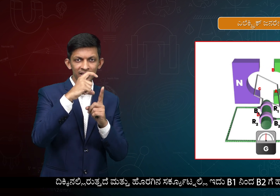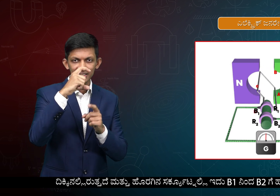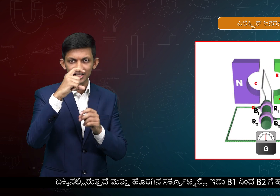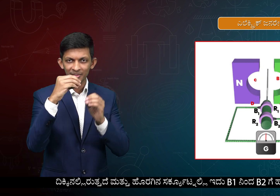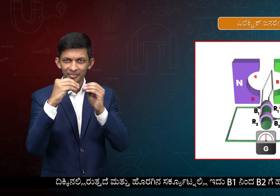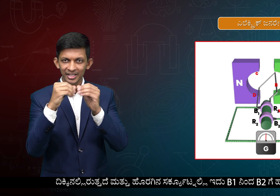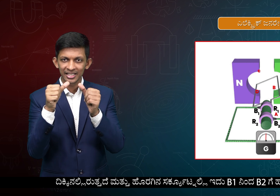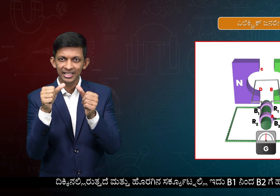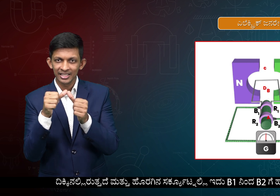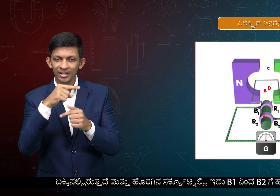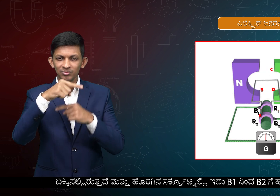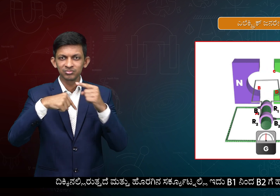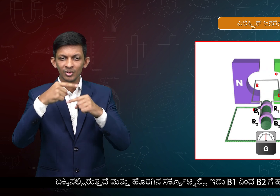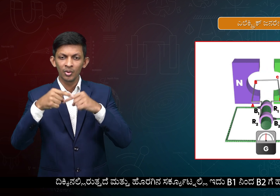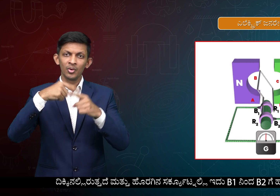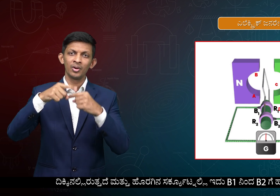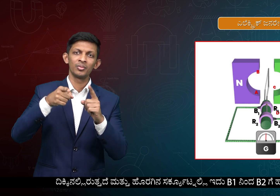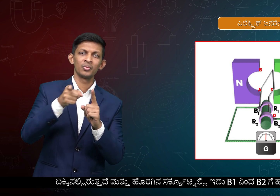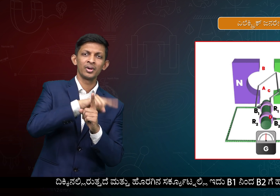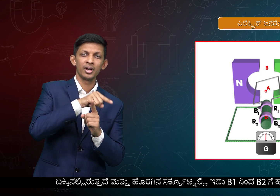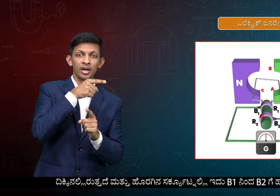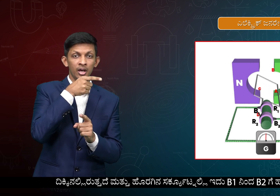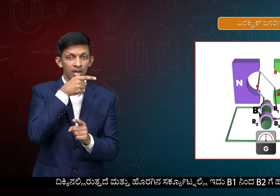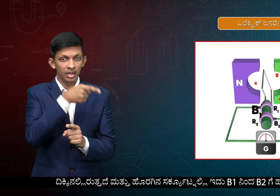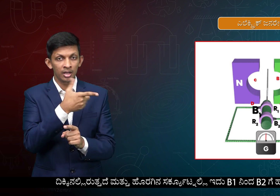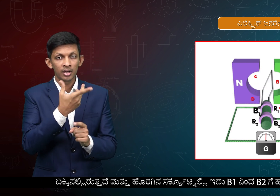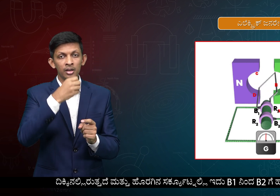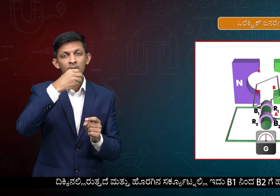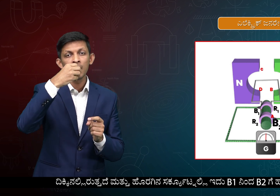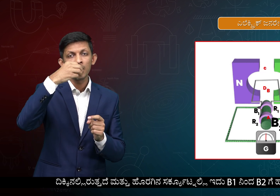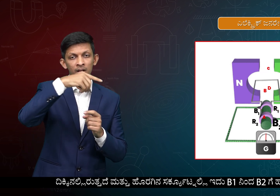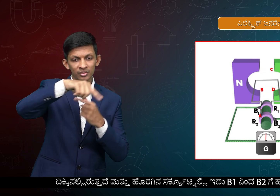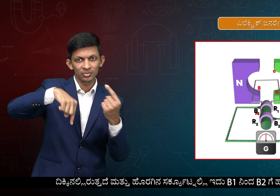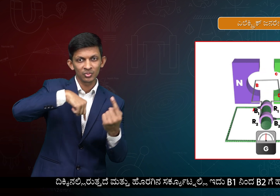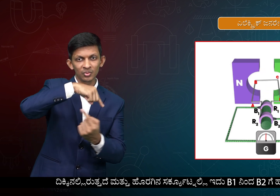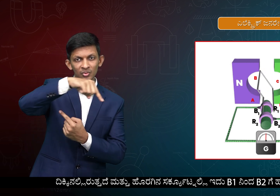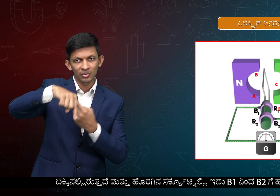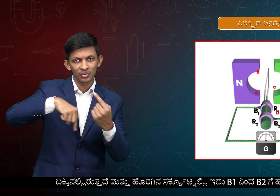ಹೊರಗಿನ ಸರ್ಕ್ಯೂಟ್ನಲ್ಲಿ ಇದು B1 ನಿಂದ B2ಗೆ ಹರಿಯುತ್ತದೆ.